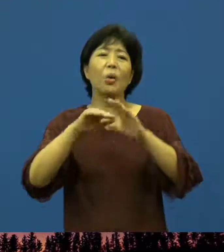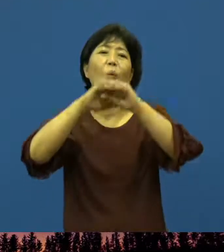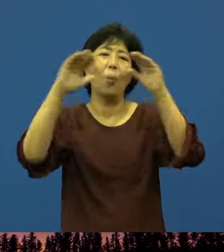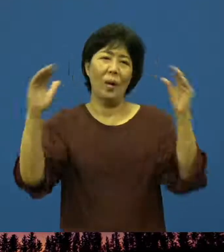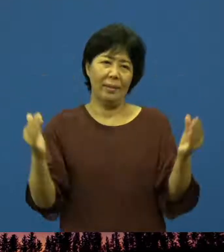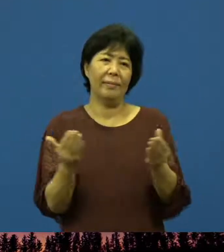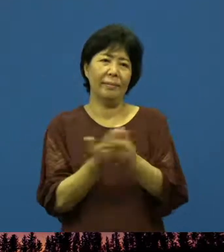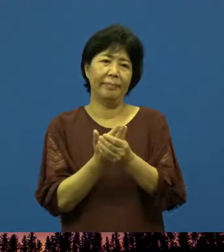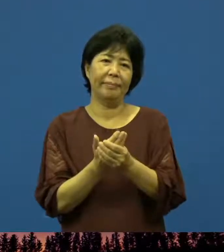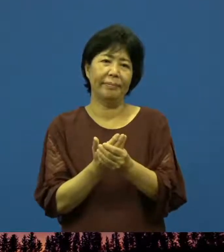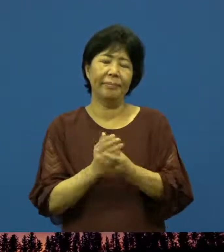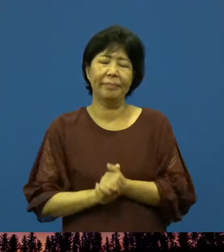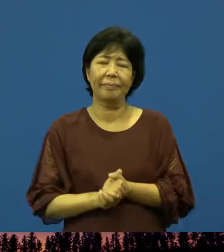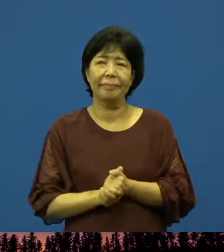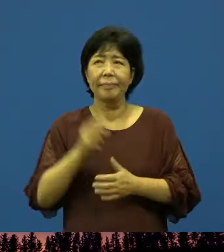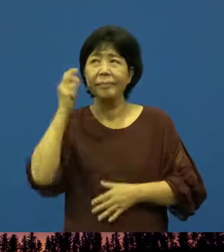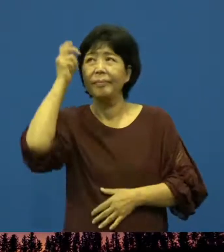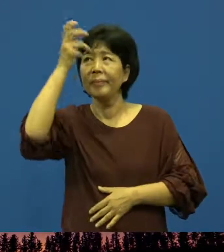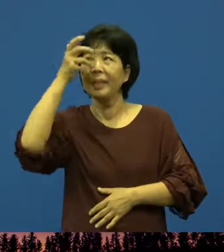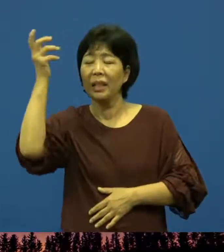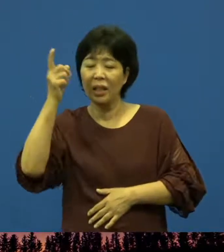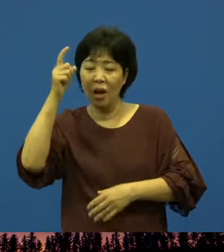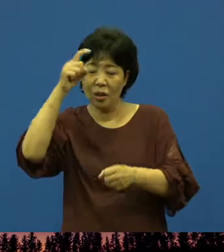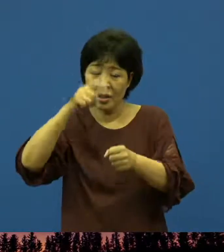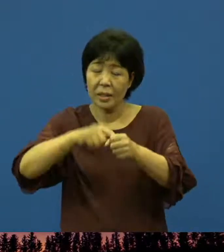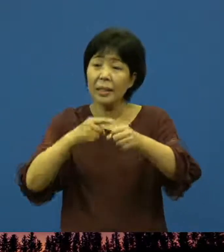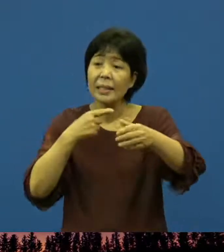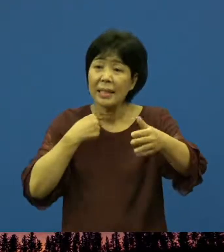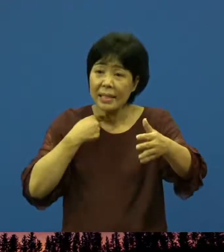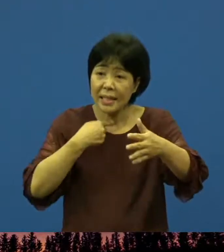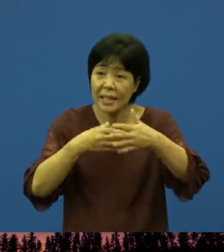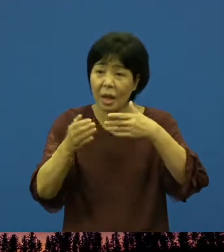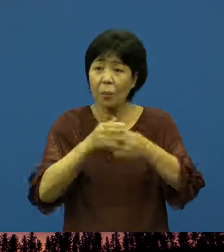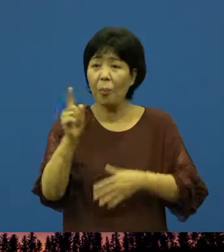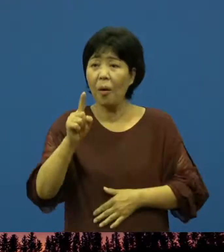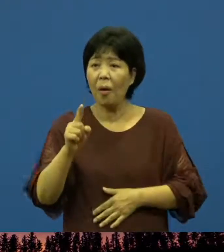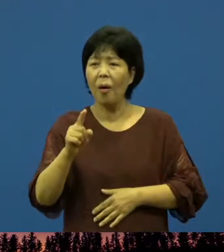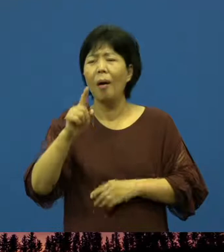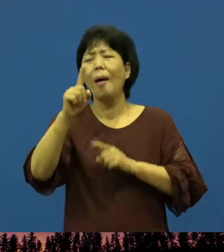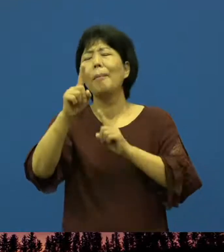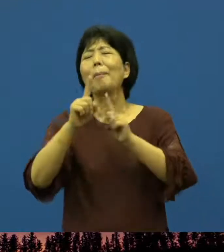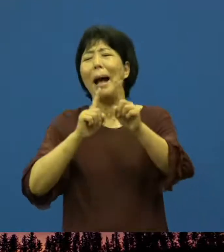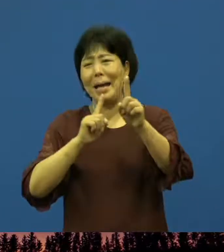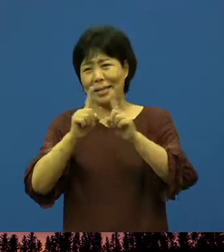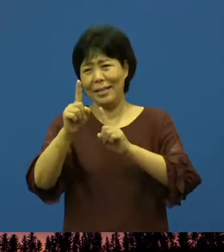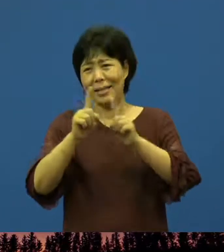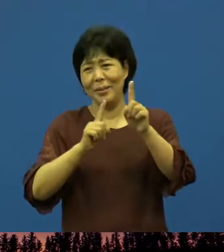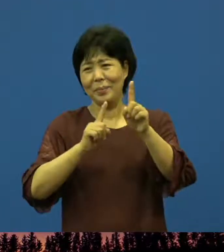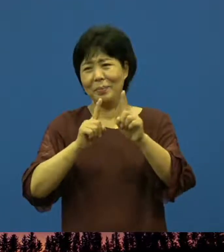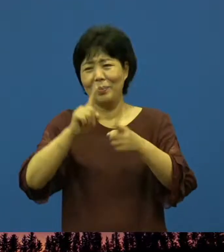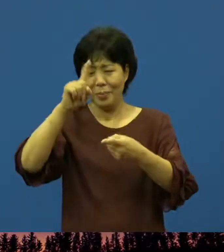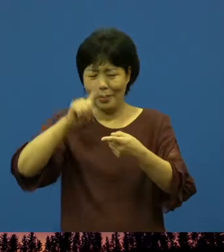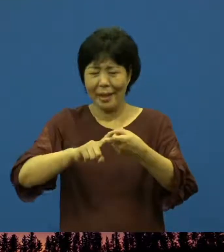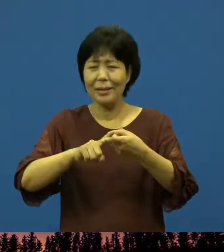그러므로 여러분, 건강한 영적 체험은 말씀에 대한 체험입니다. 말씀을 체험해 보았습니까? 이게 하나님의 말씀이구나.